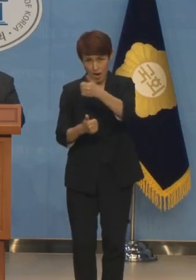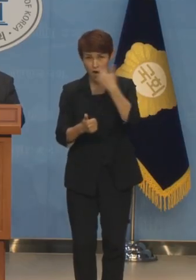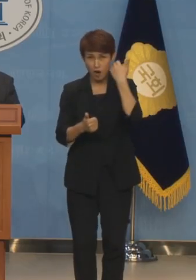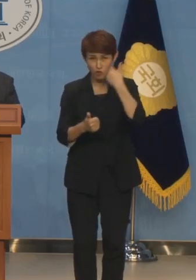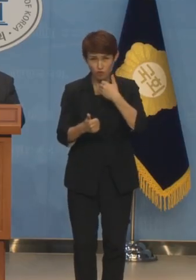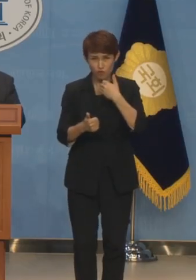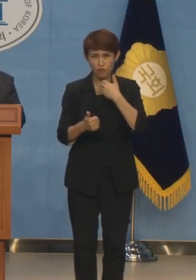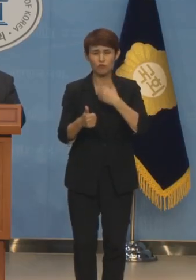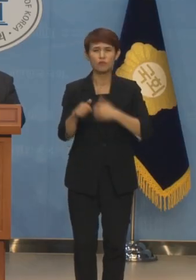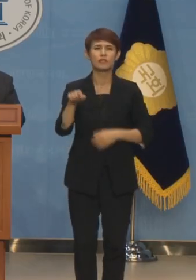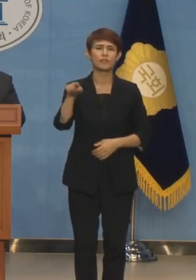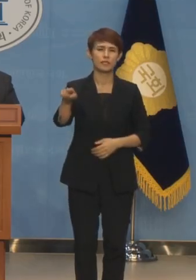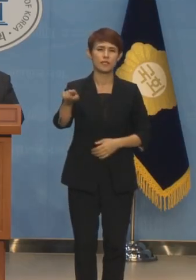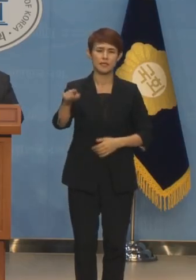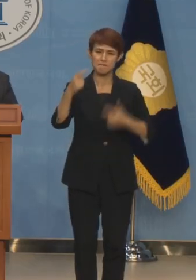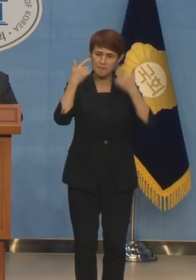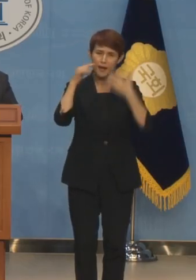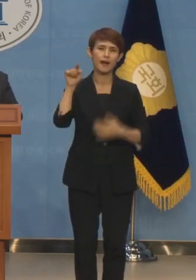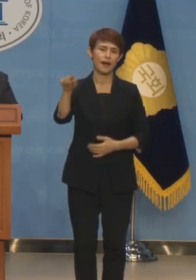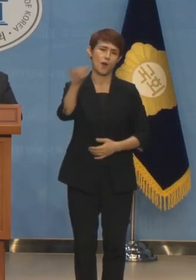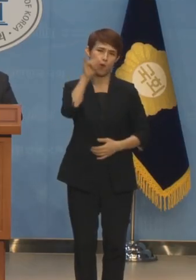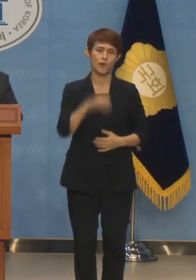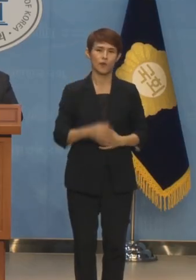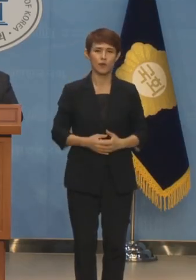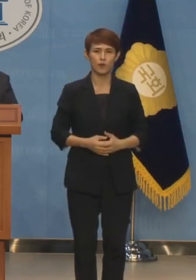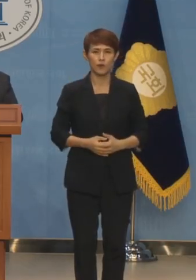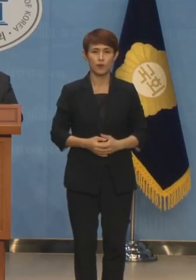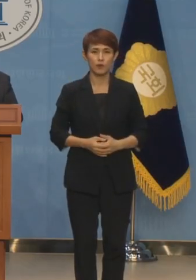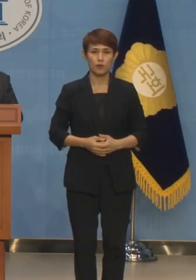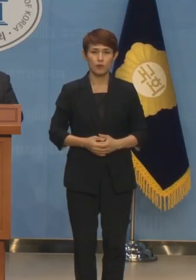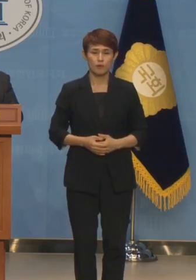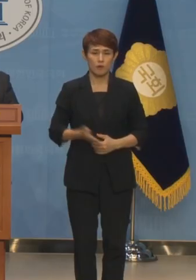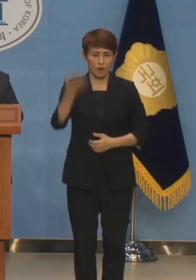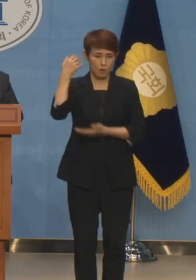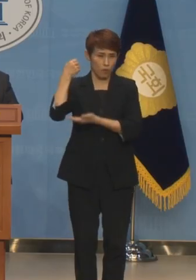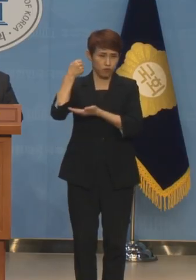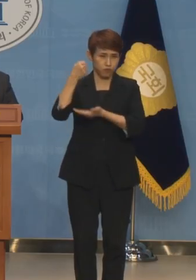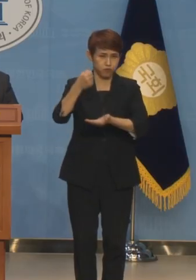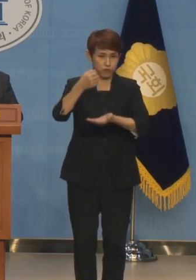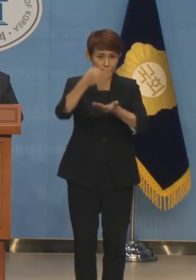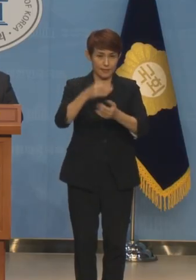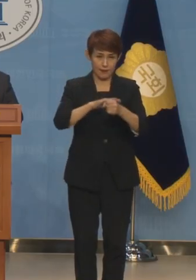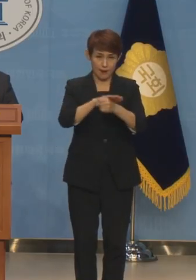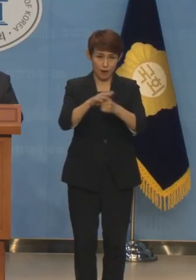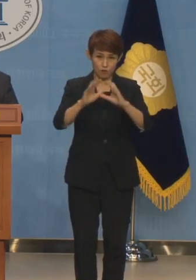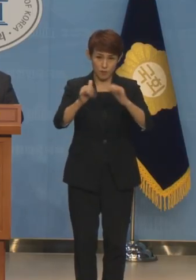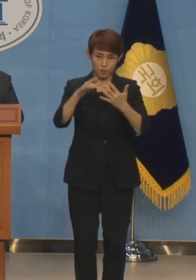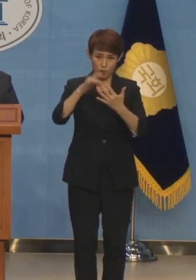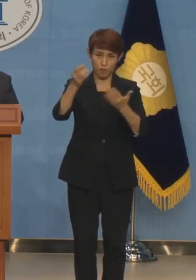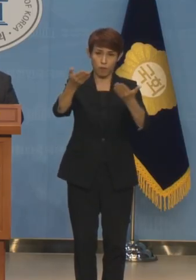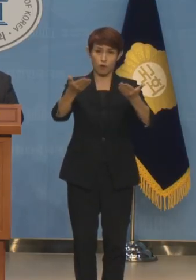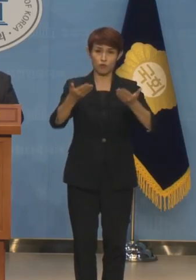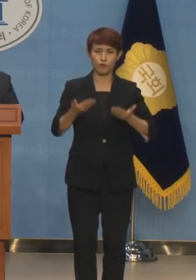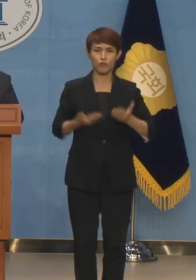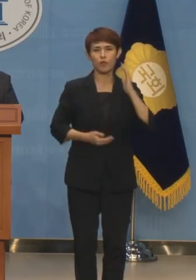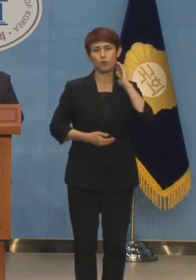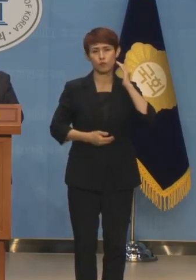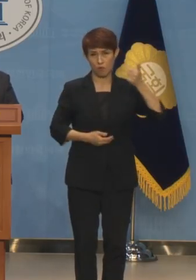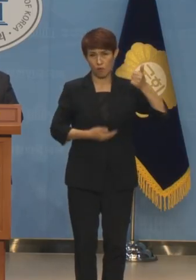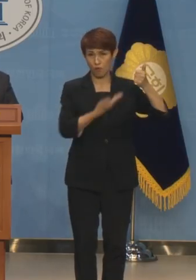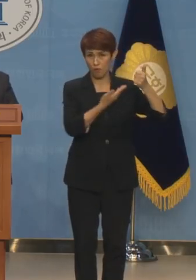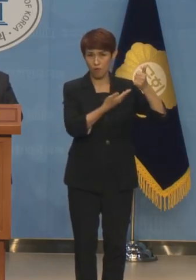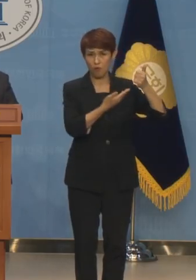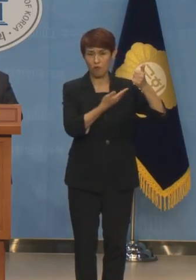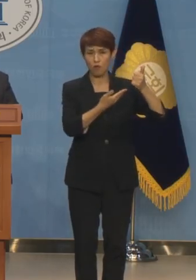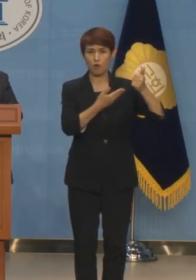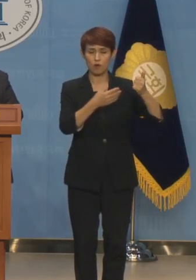대상은 그만큼 분명합니다. 우리 보수의 가치를 사랑하는 국민들이 뽑아준 대통령도